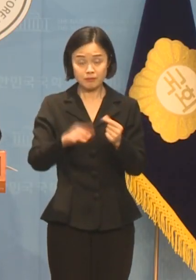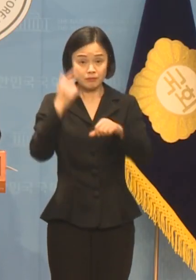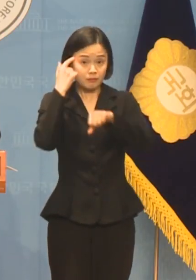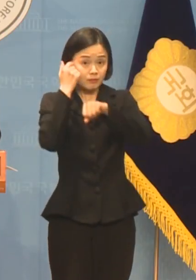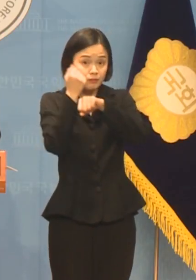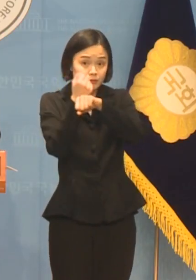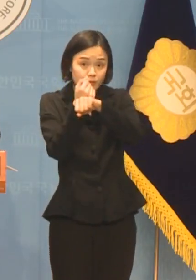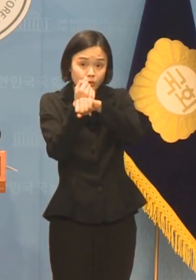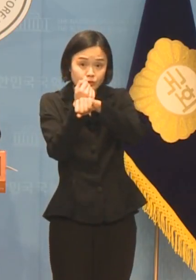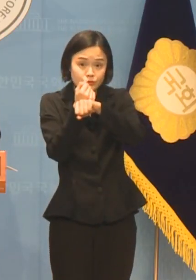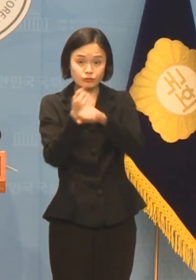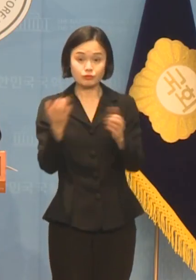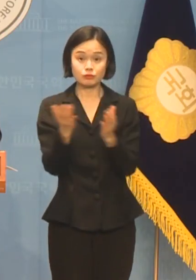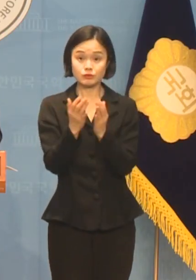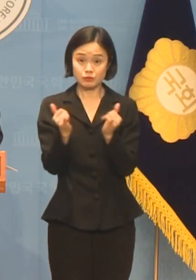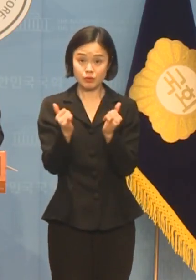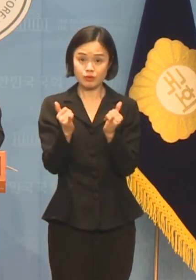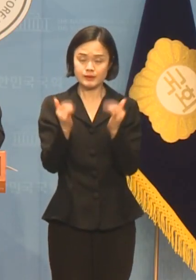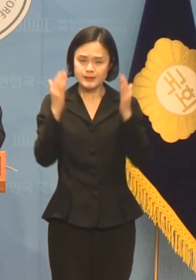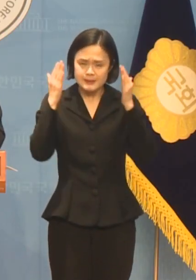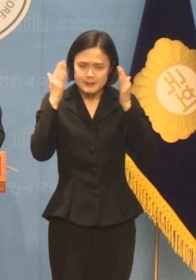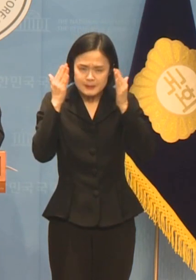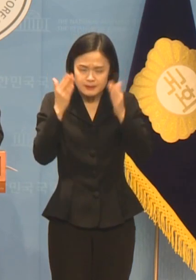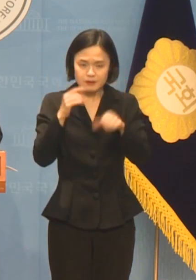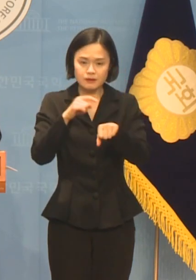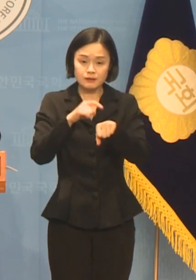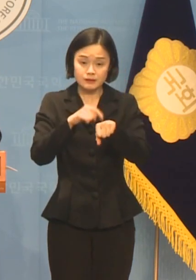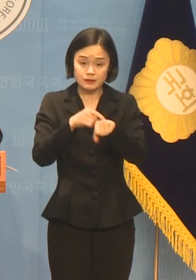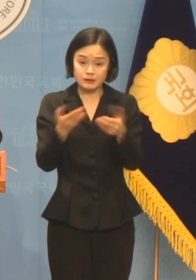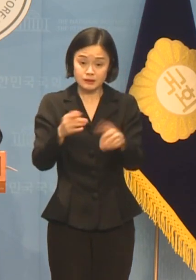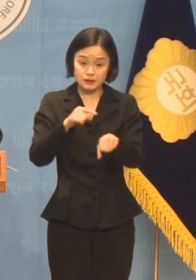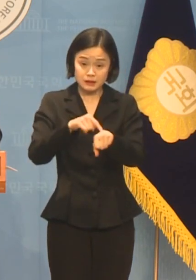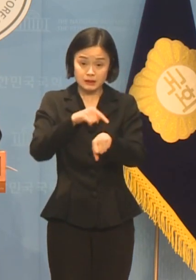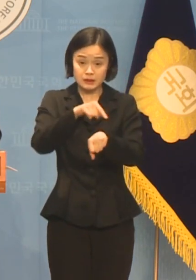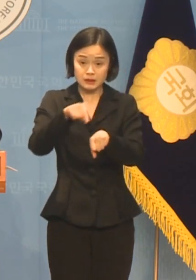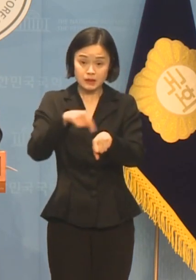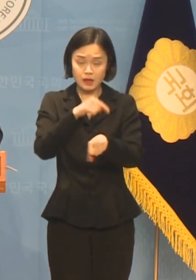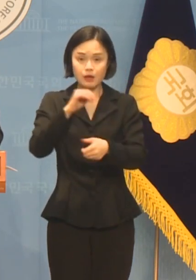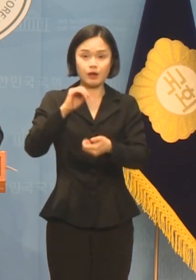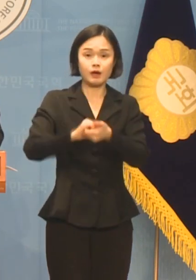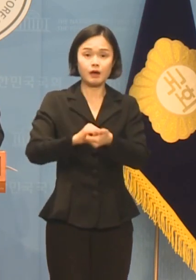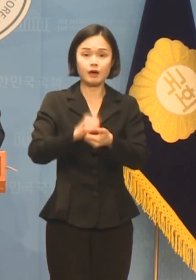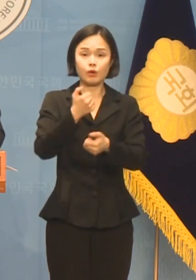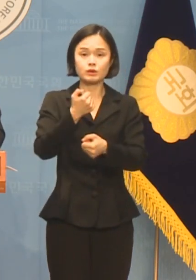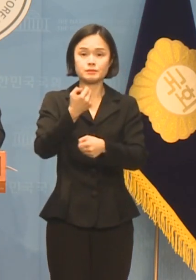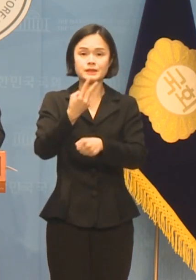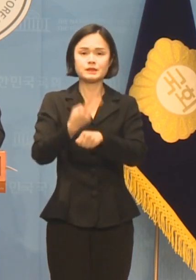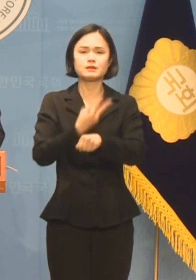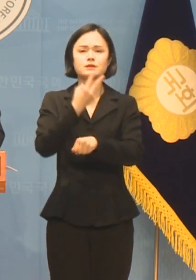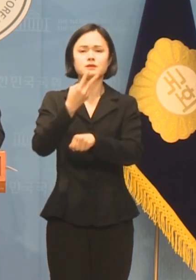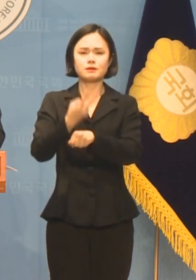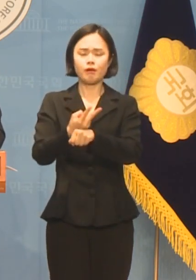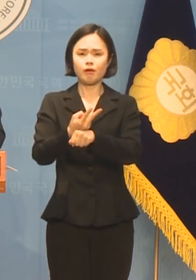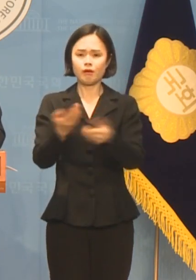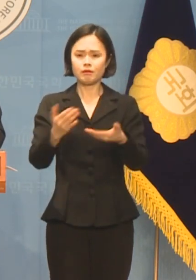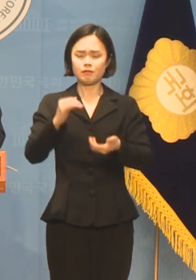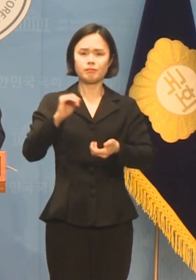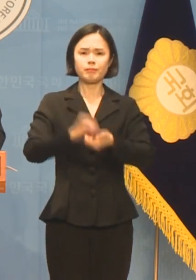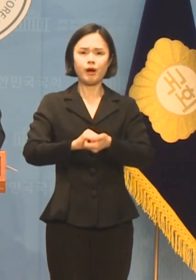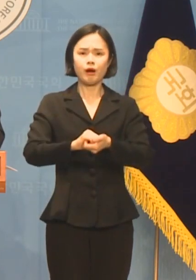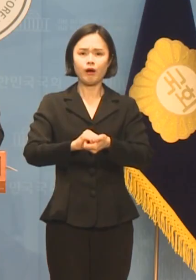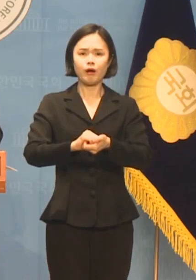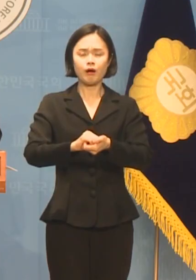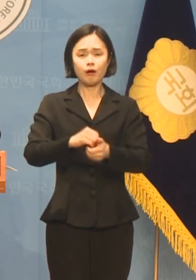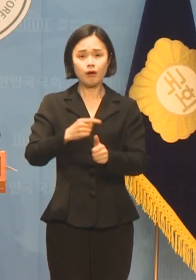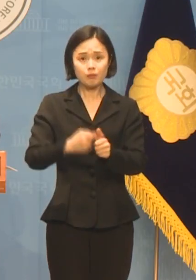근무를 가로막는 경직된 주 52시간제는 업계 현장에서 심각한